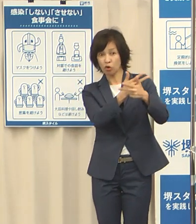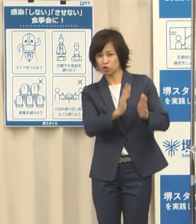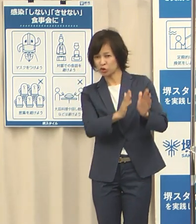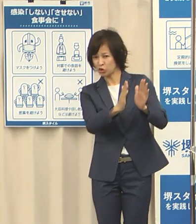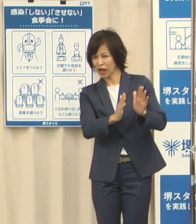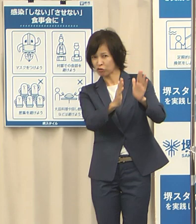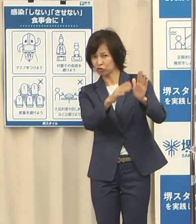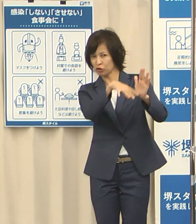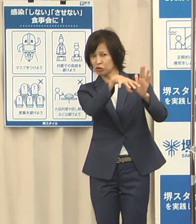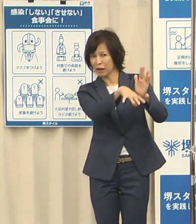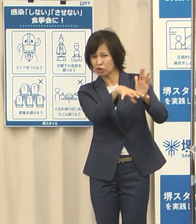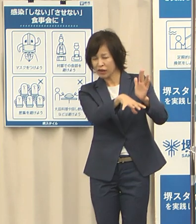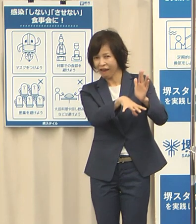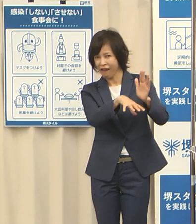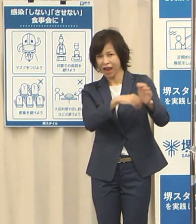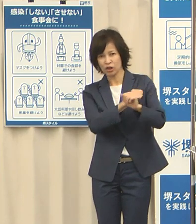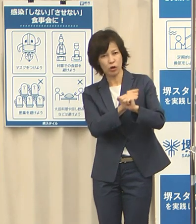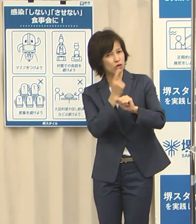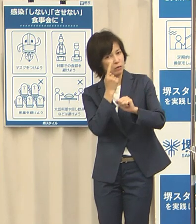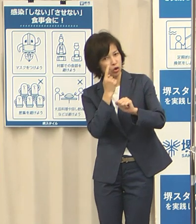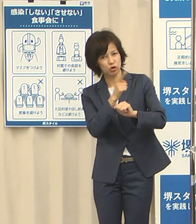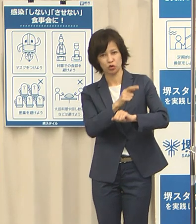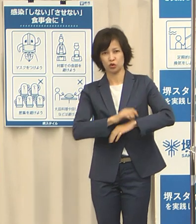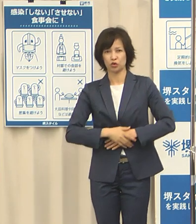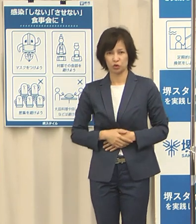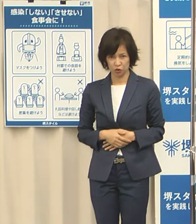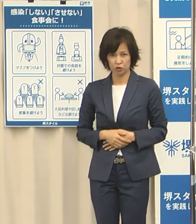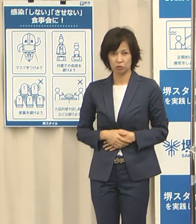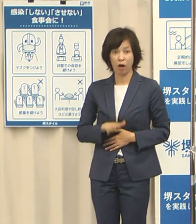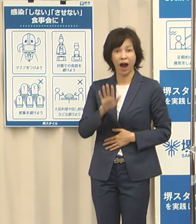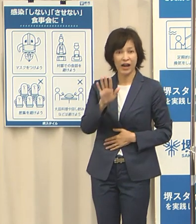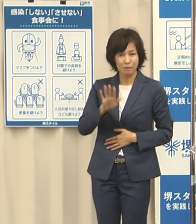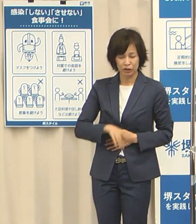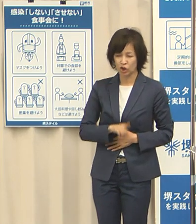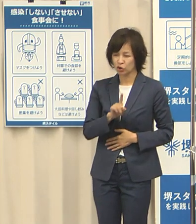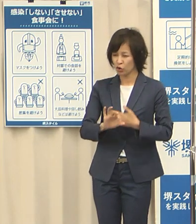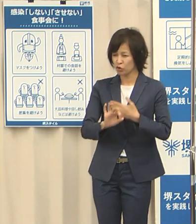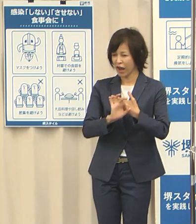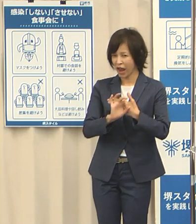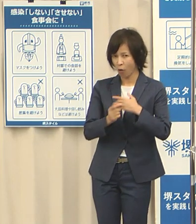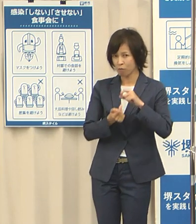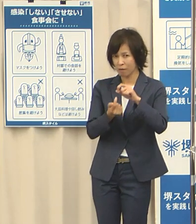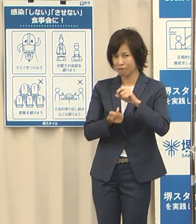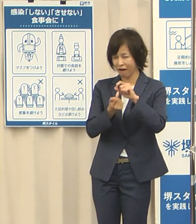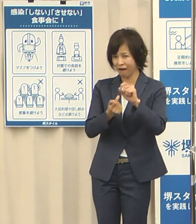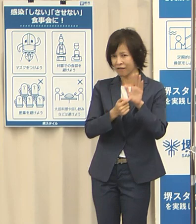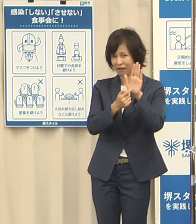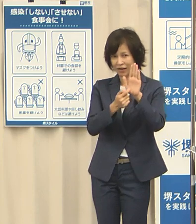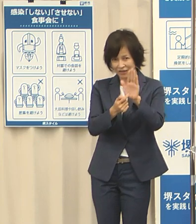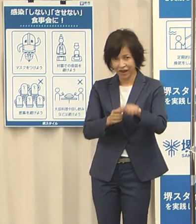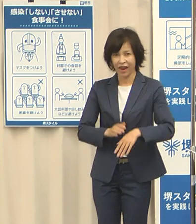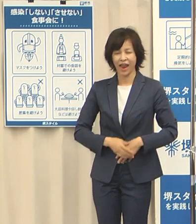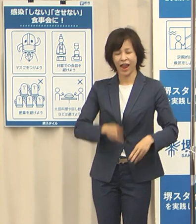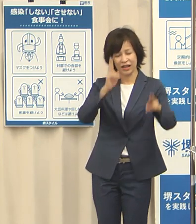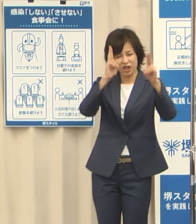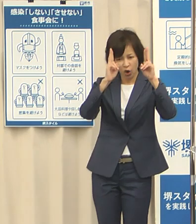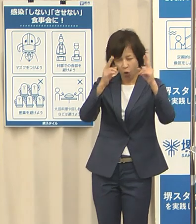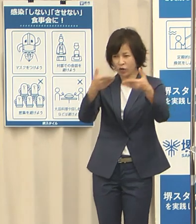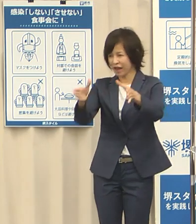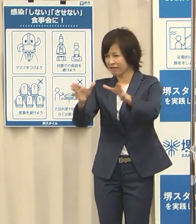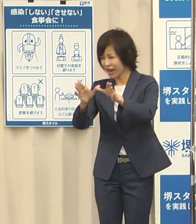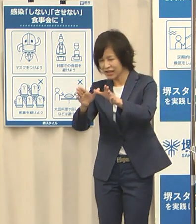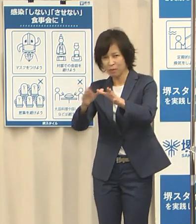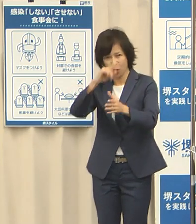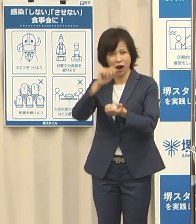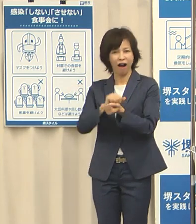検証取り組みをするということもあります。これからそのような事例を通して 民間企業の方、団体の方にも、堺市と